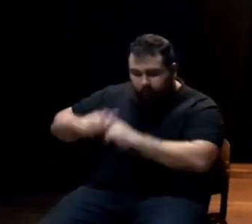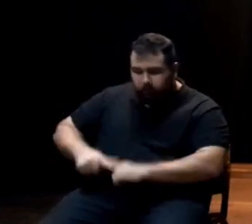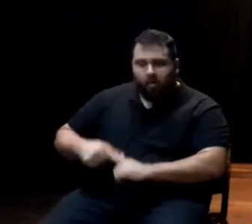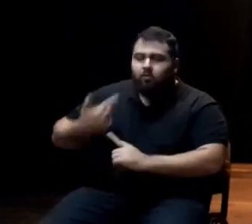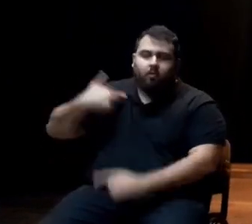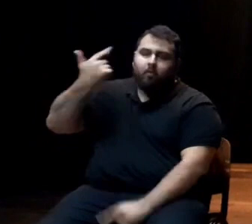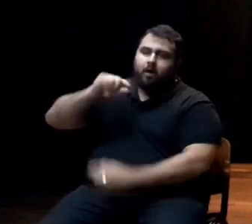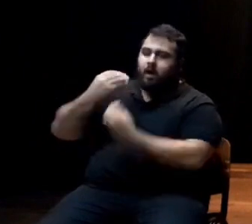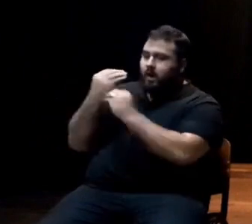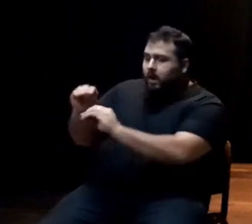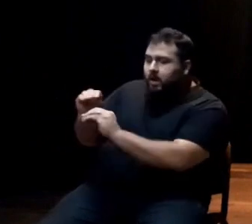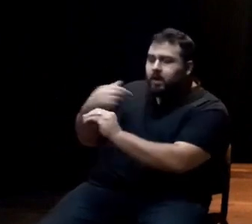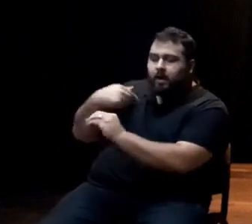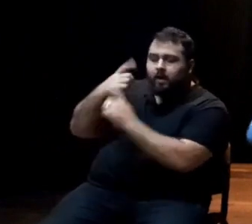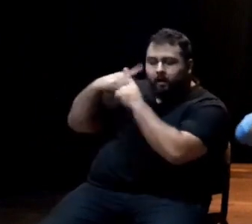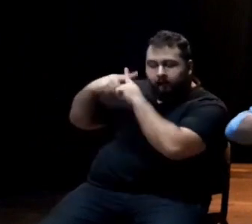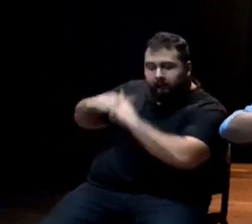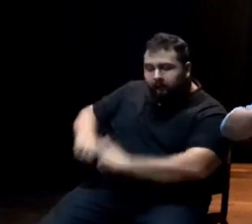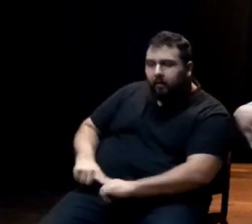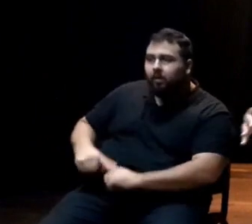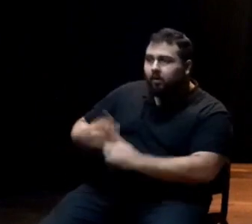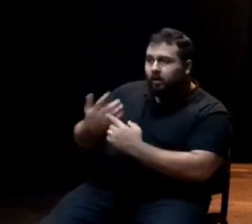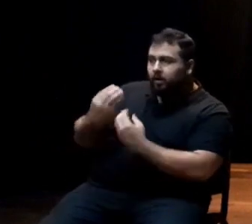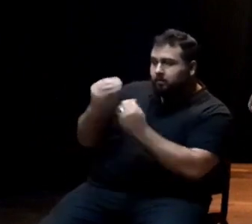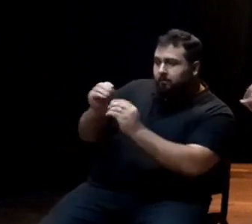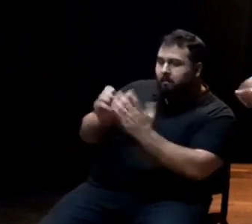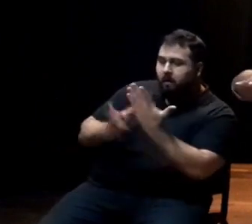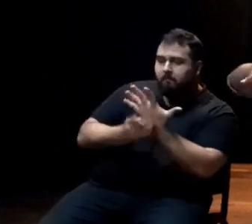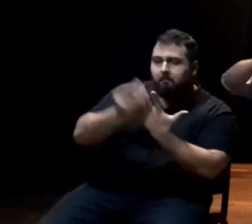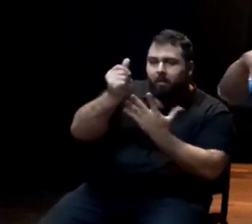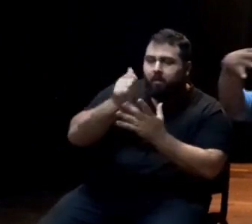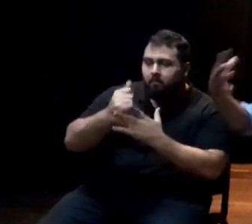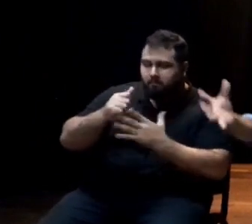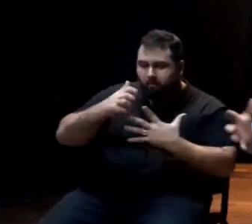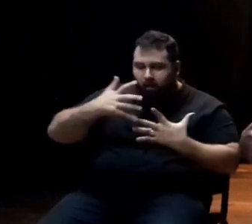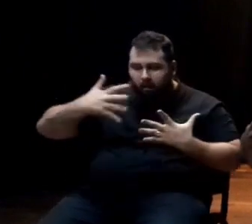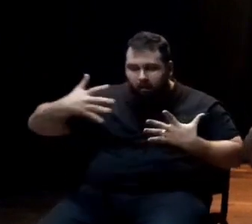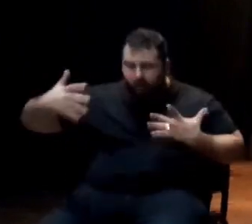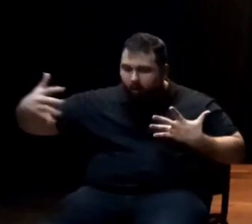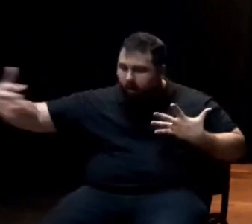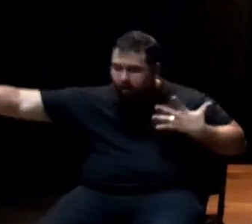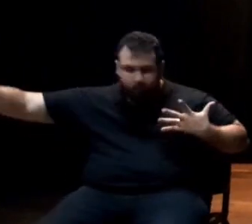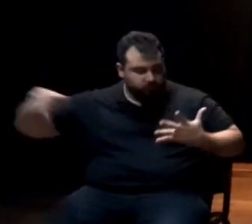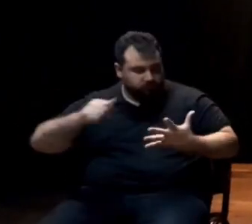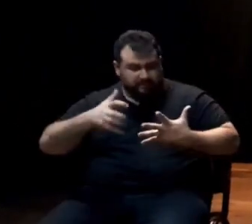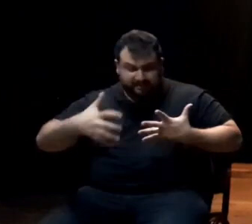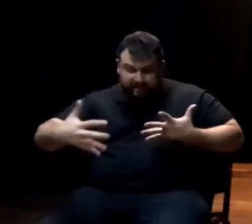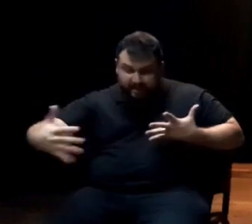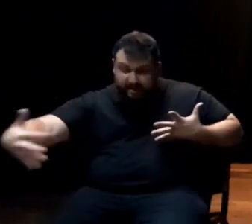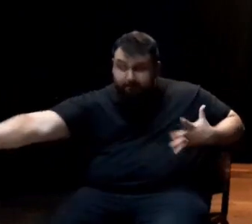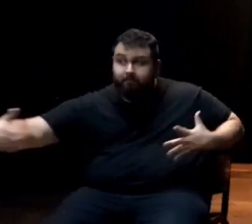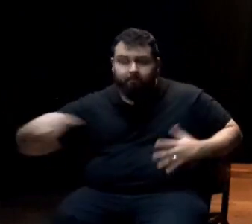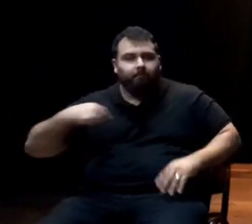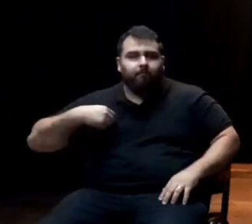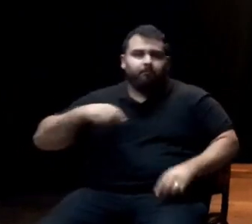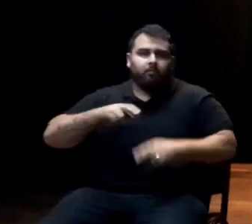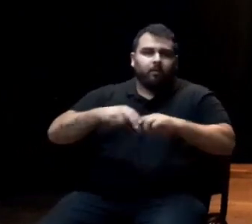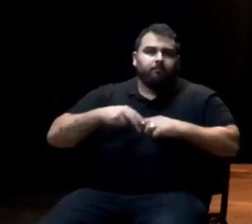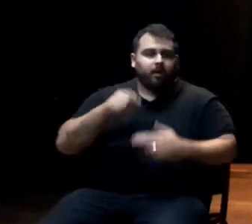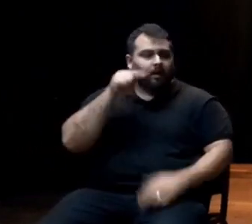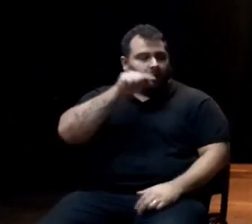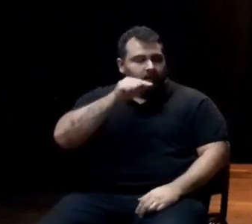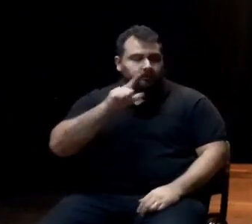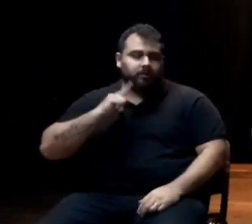eles colocaram uma mão que era gigantesca, assim, esticando o braço dela, porque para eles faria essa lógica de